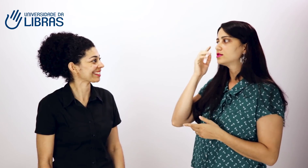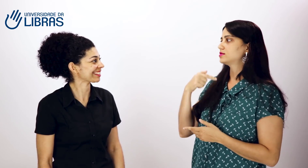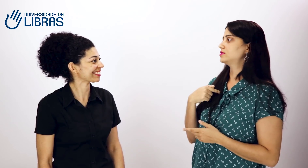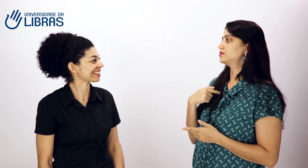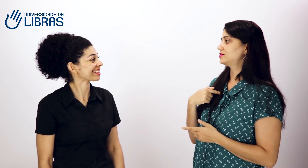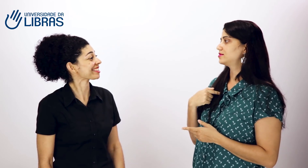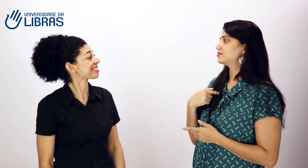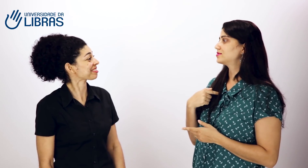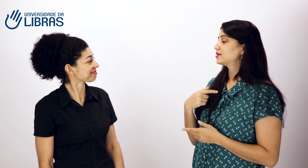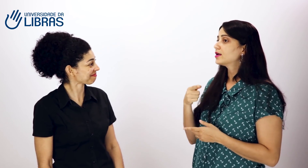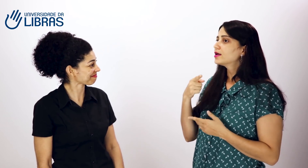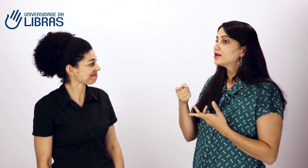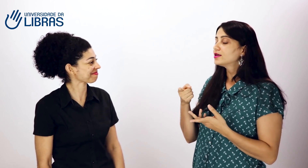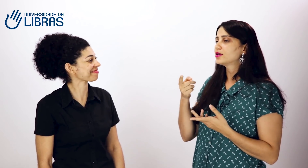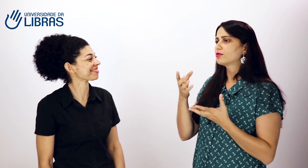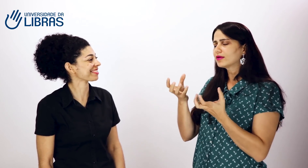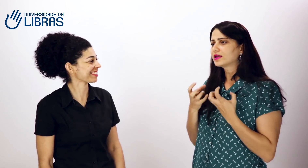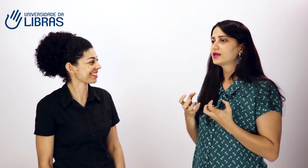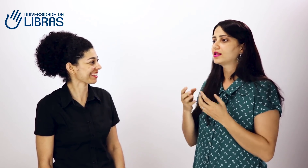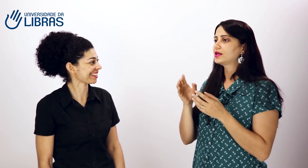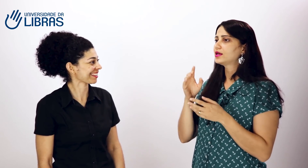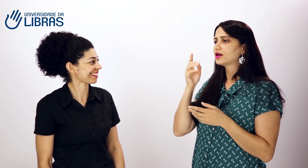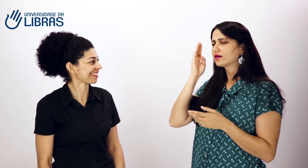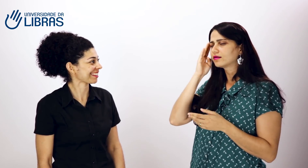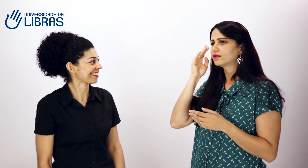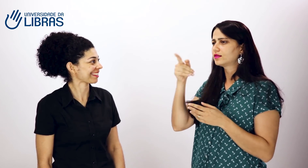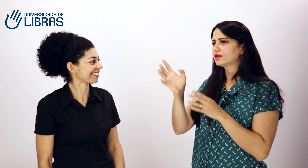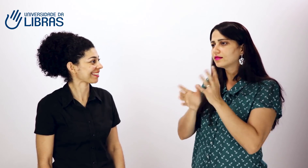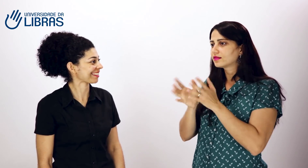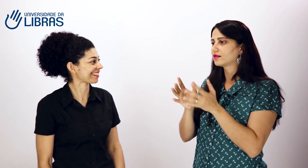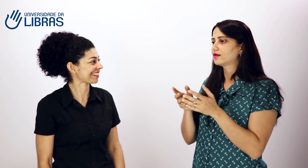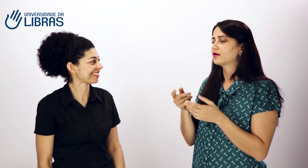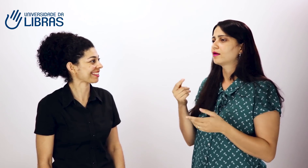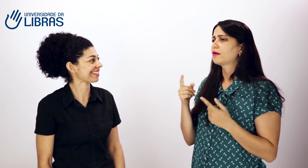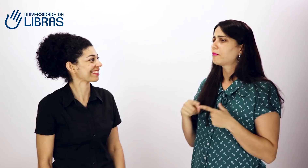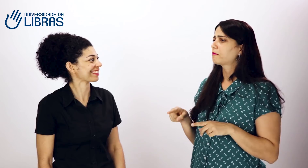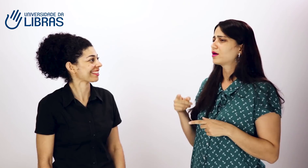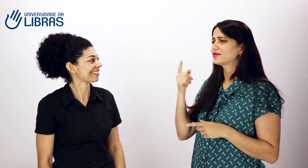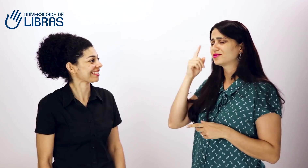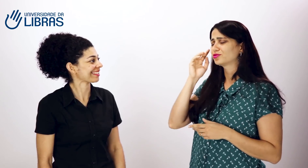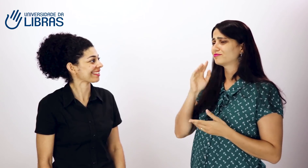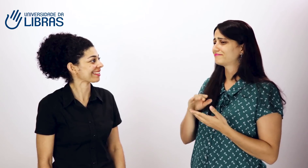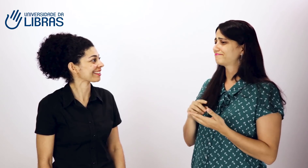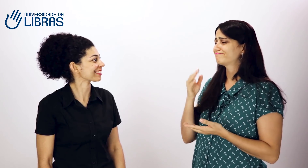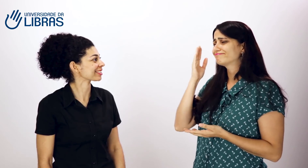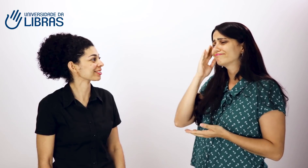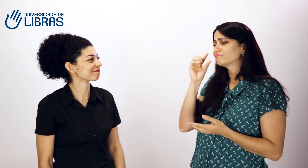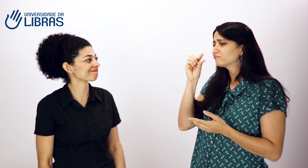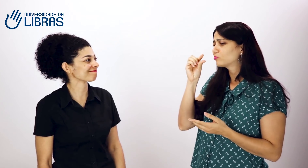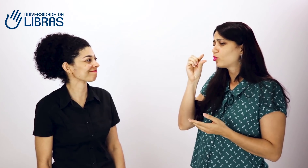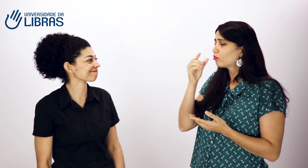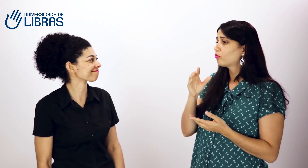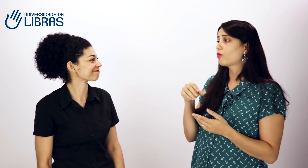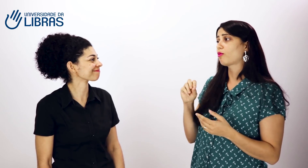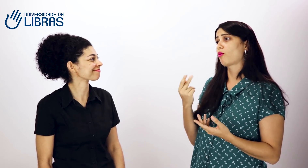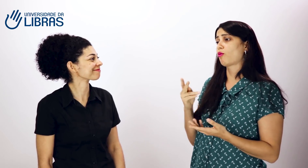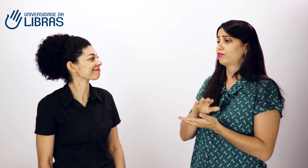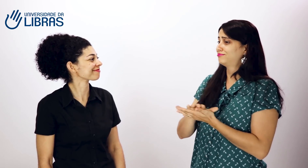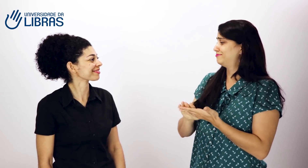ele, de forma que ele pudesse me entender também. Eu queria que ele entendesse a minha sinalização. O problema é que eu entendia muito pouco da sinalização